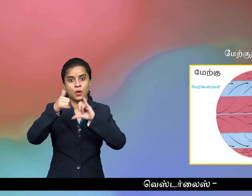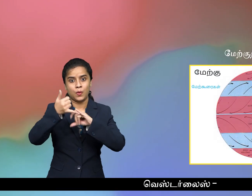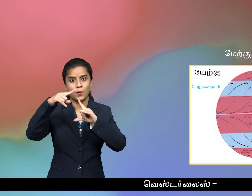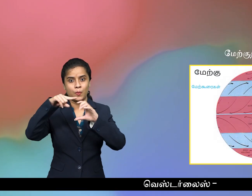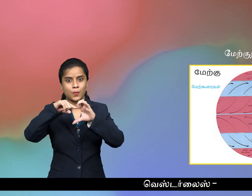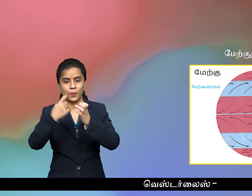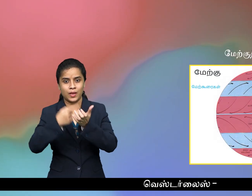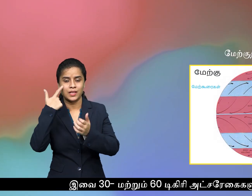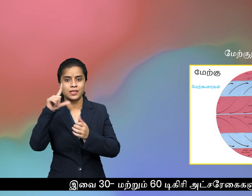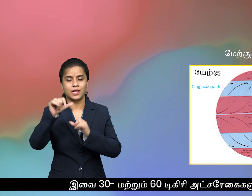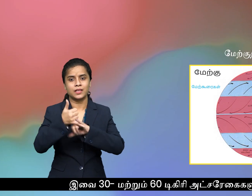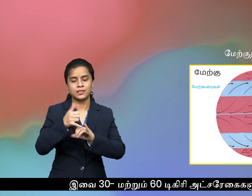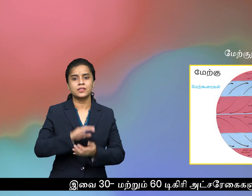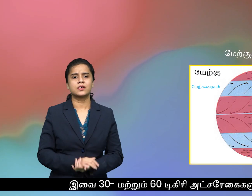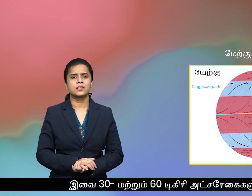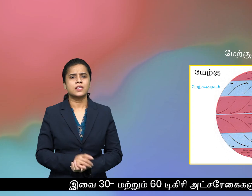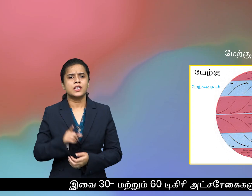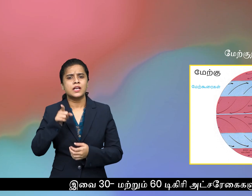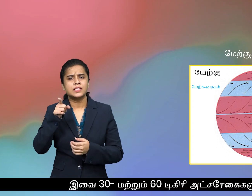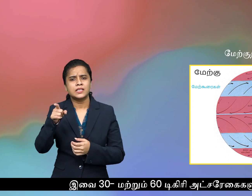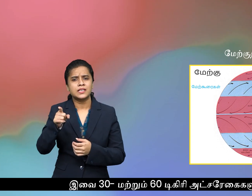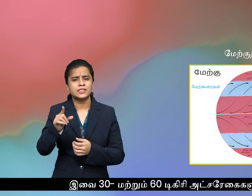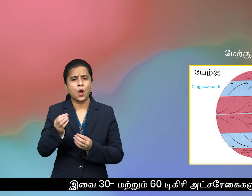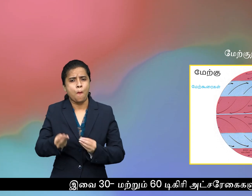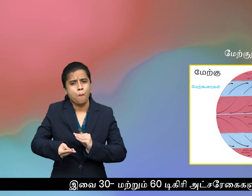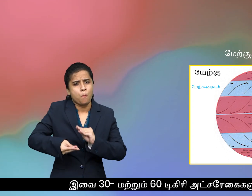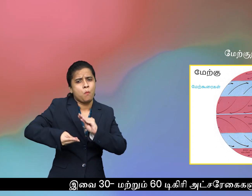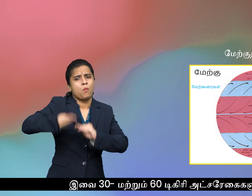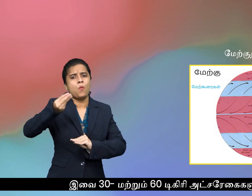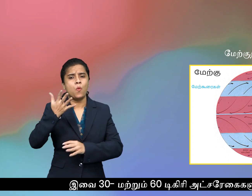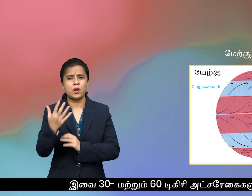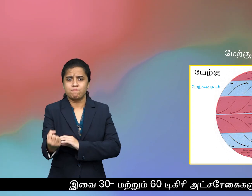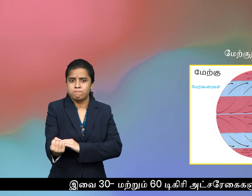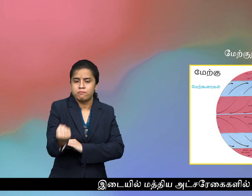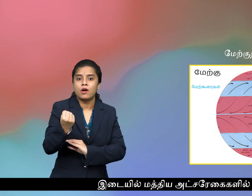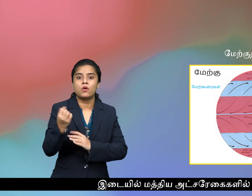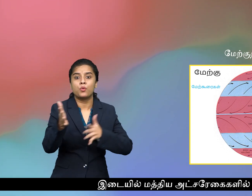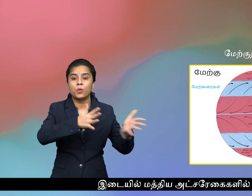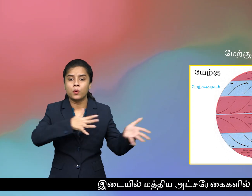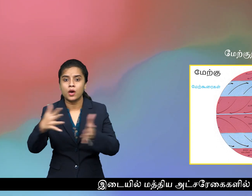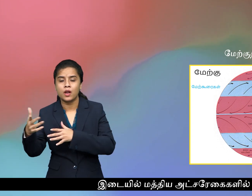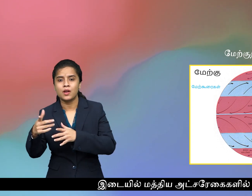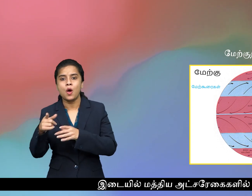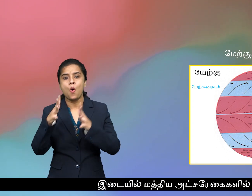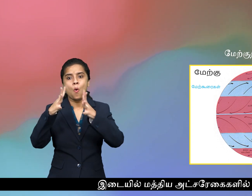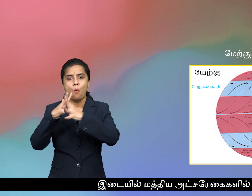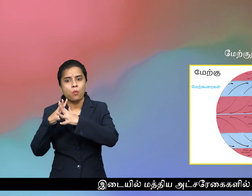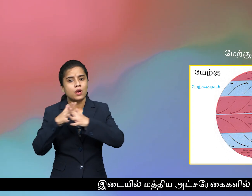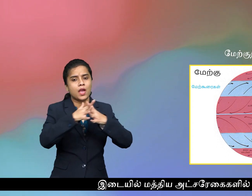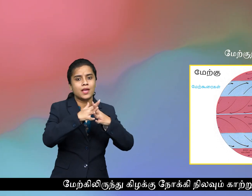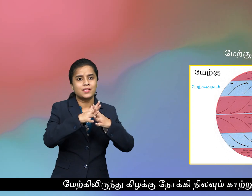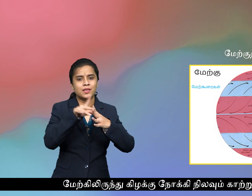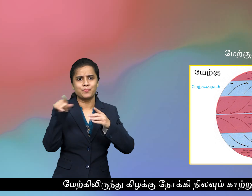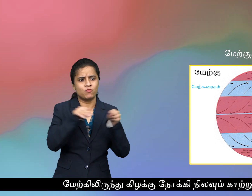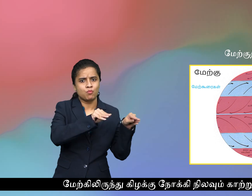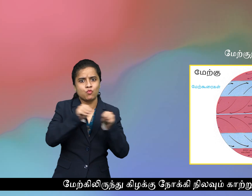வெஸ்டர்லைஸ். இவை 30 முதல் மற்றும் 60 டிகிரி அட்சரேகைகளுக்கு இடையில் மத்திய